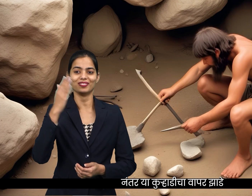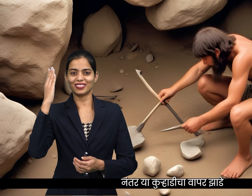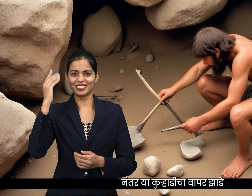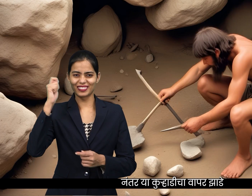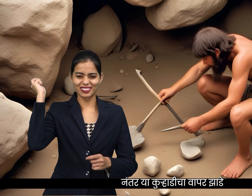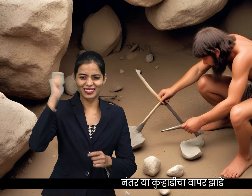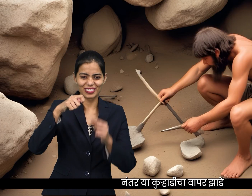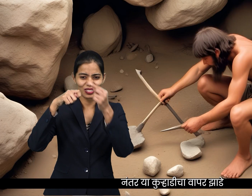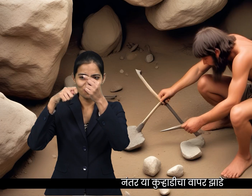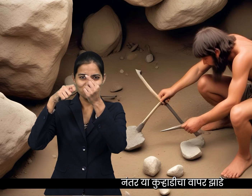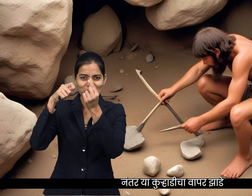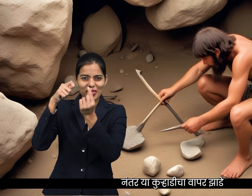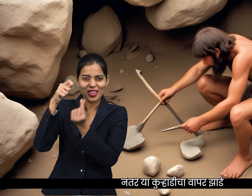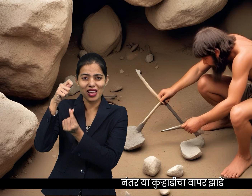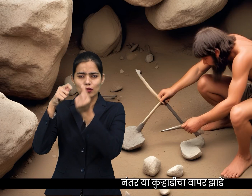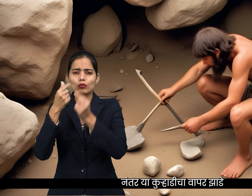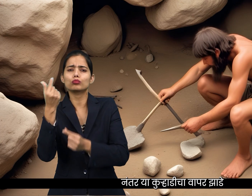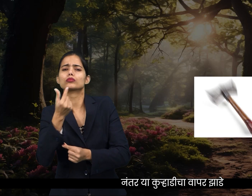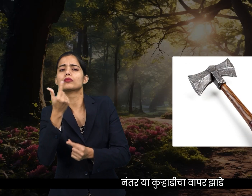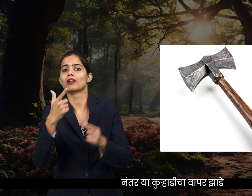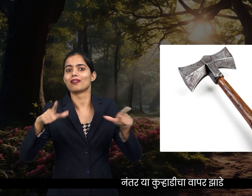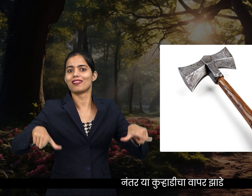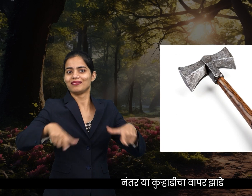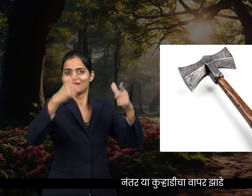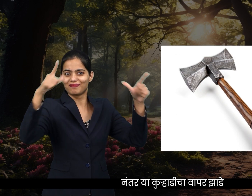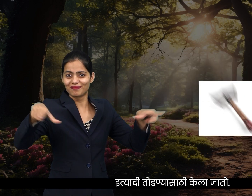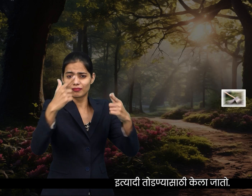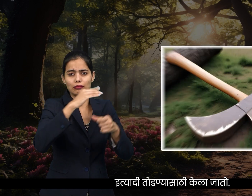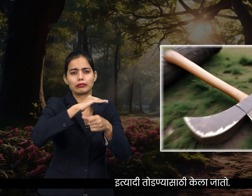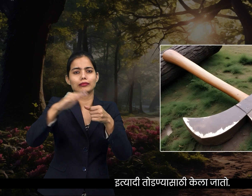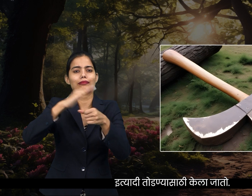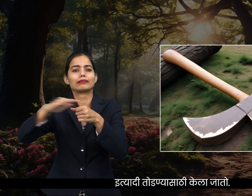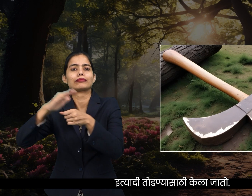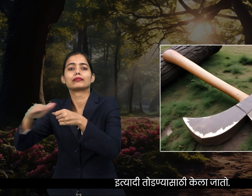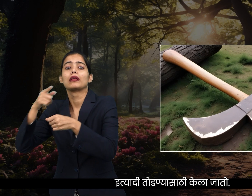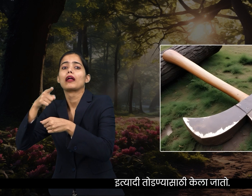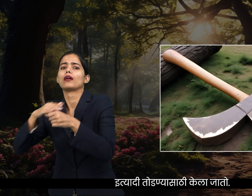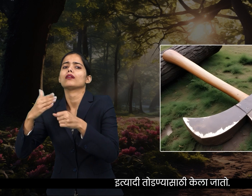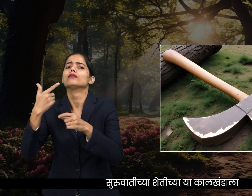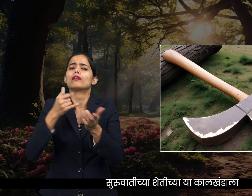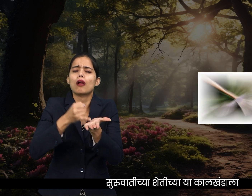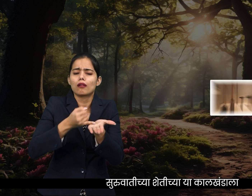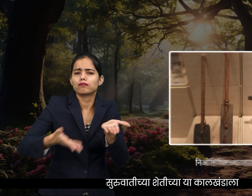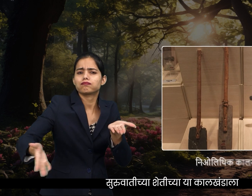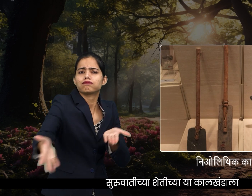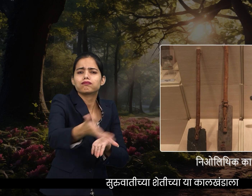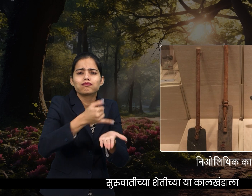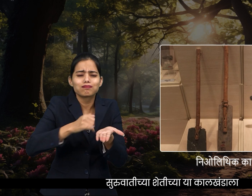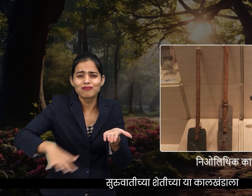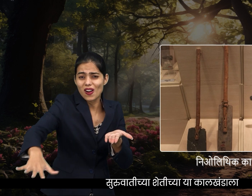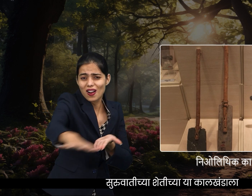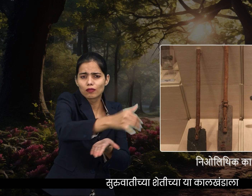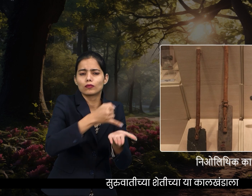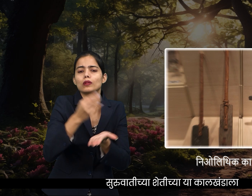नंतर या कुऱ्हाडीचा वापर झाडे इत्यादी तोडण्यासाठी केला जातो. सुरुवातीच्या शेतीच्या